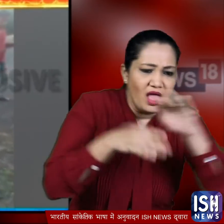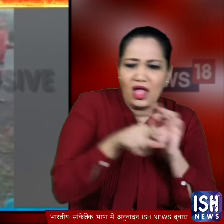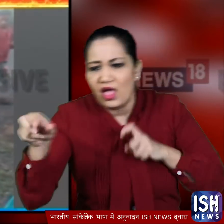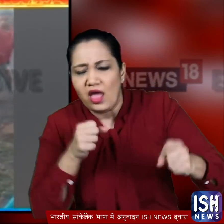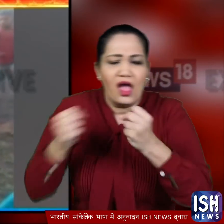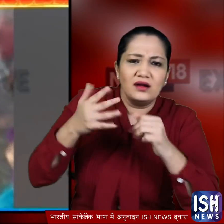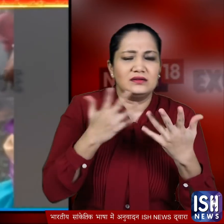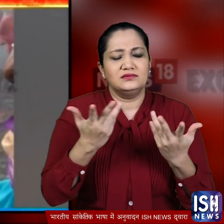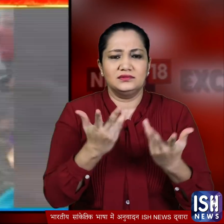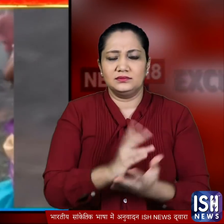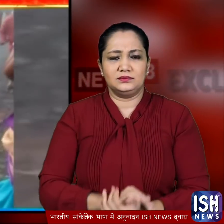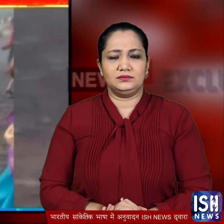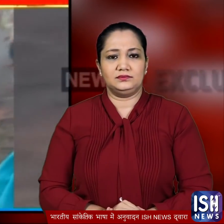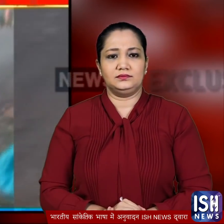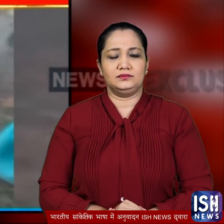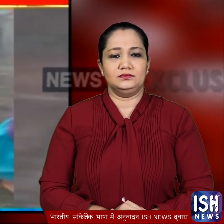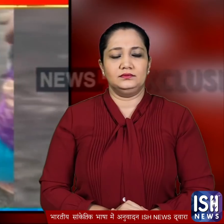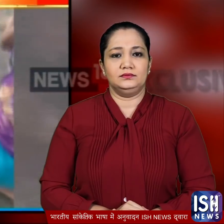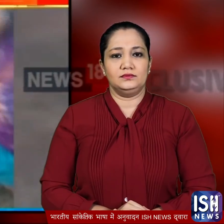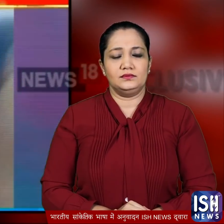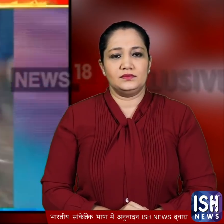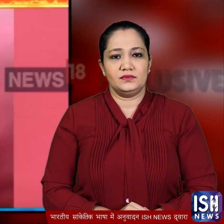के लिए इधर उधर भागती दिखी।